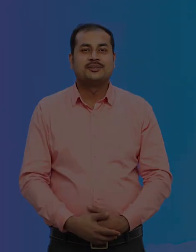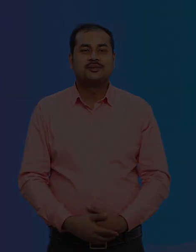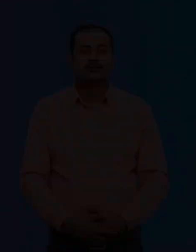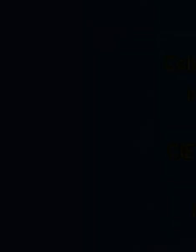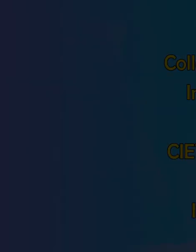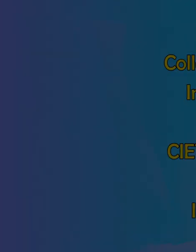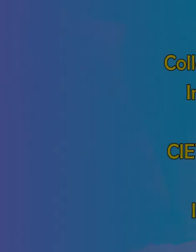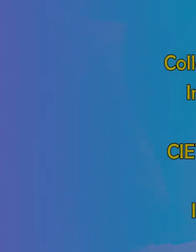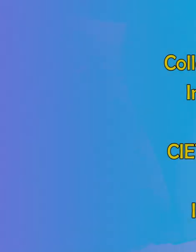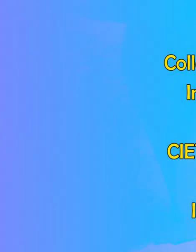कि